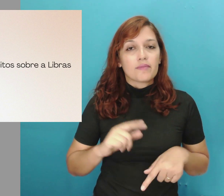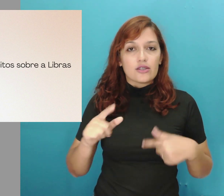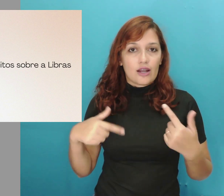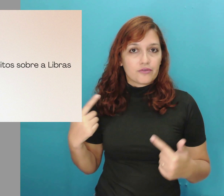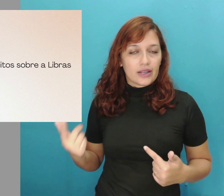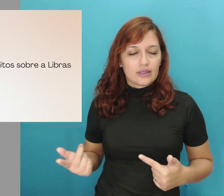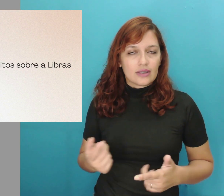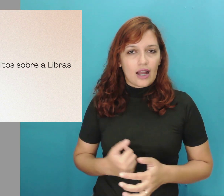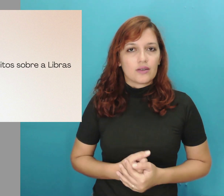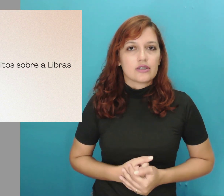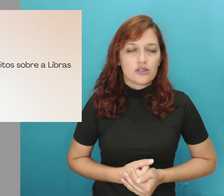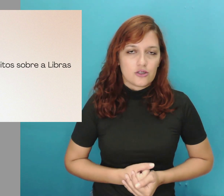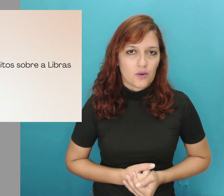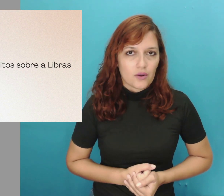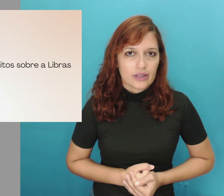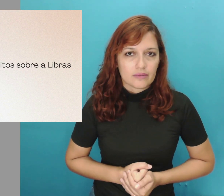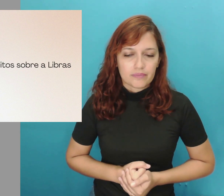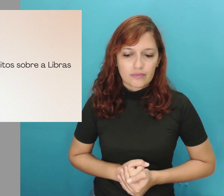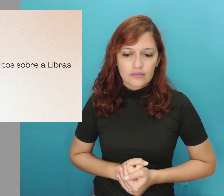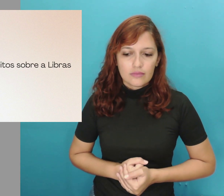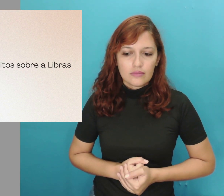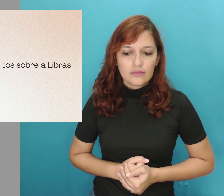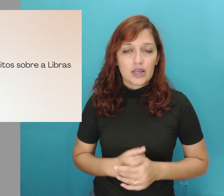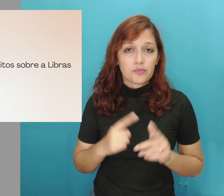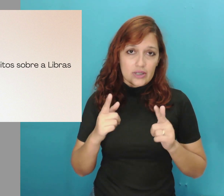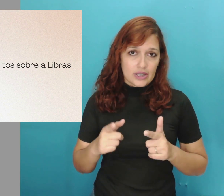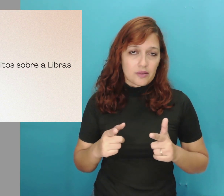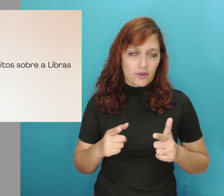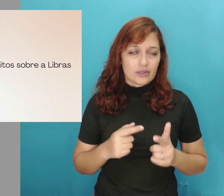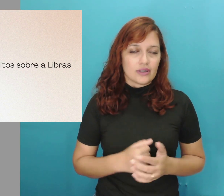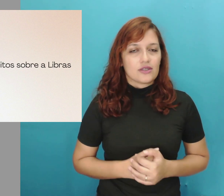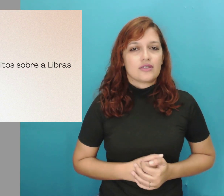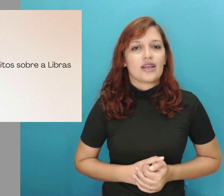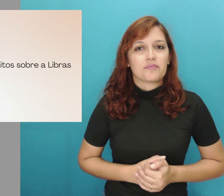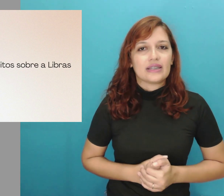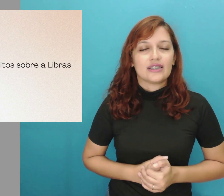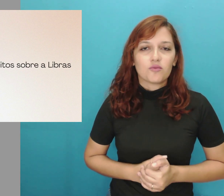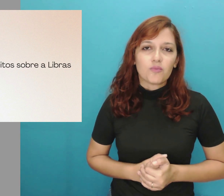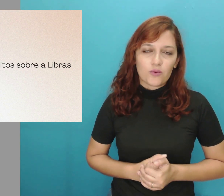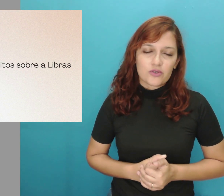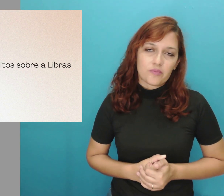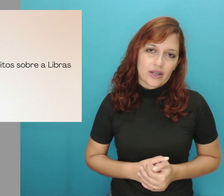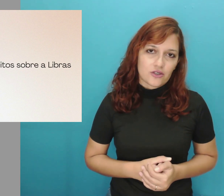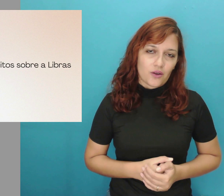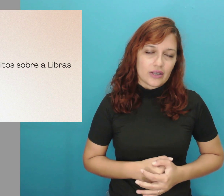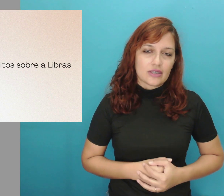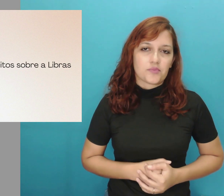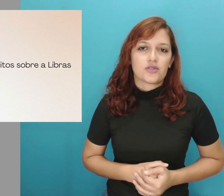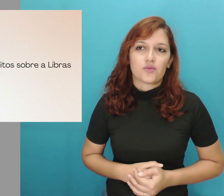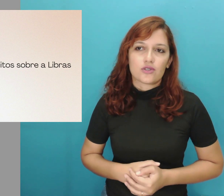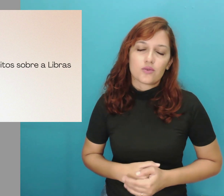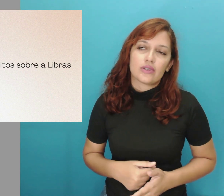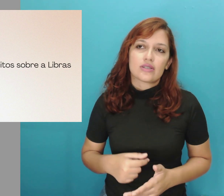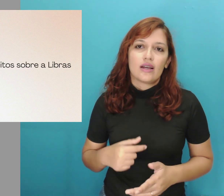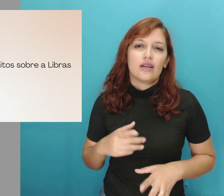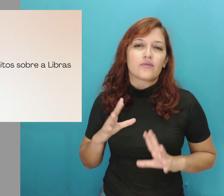na frente, na aula de história, e por isso que é importante a gente aprender um pouco sobre a história das pessoas surdas, você